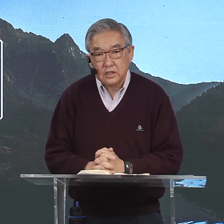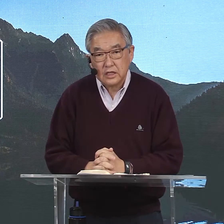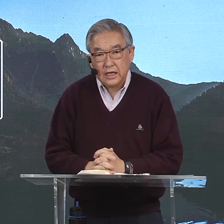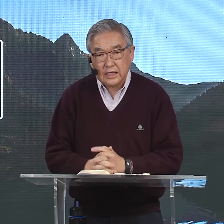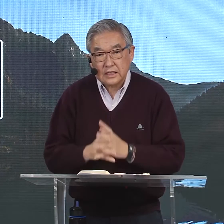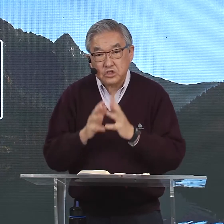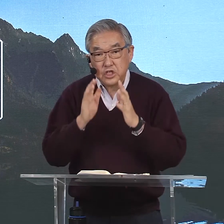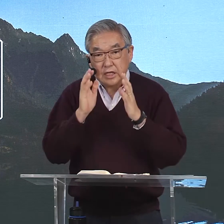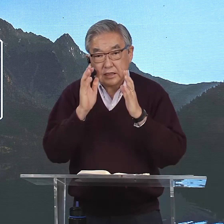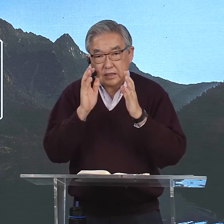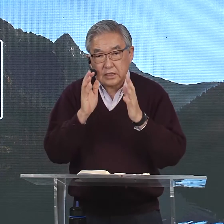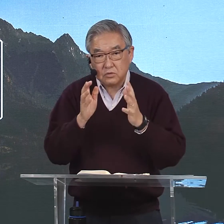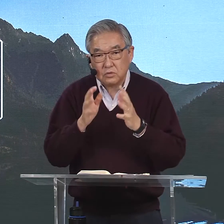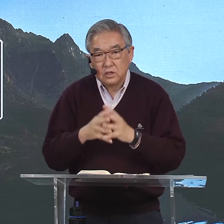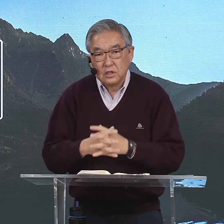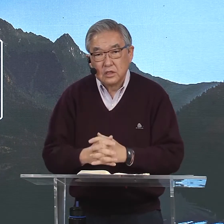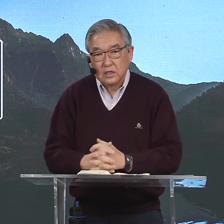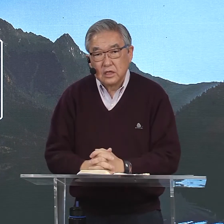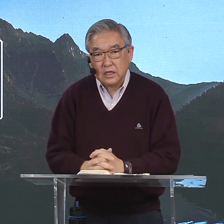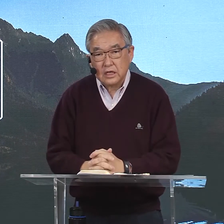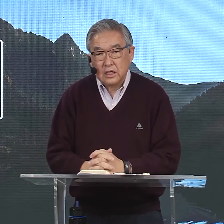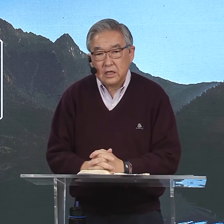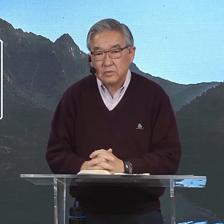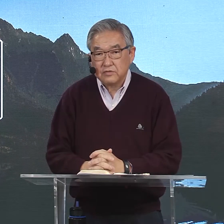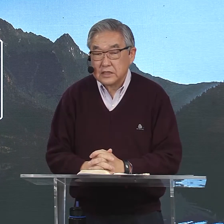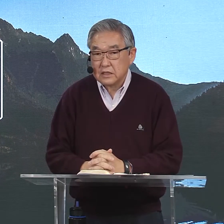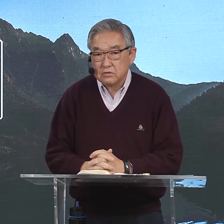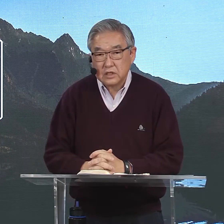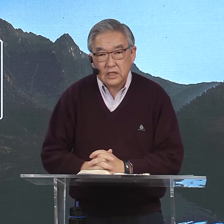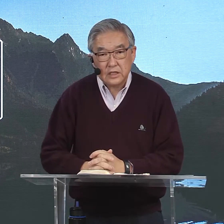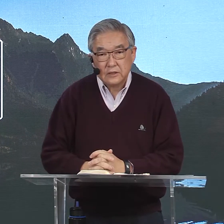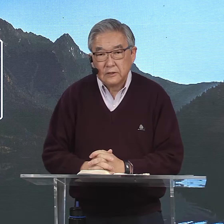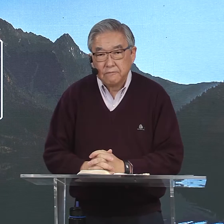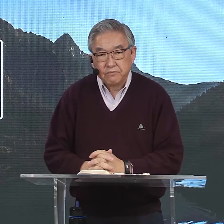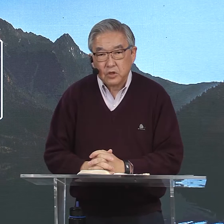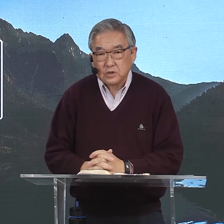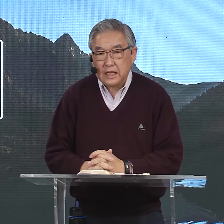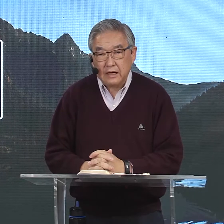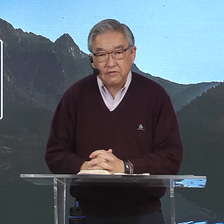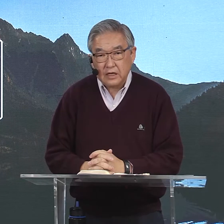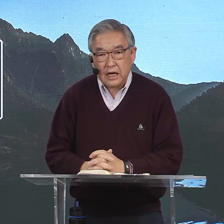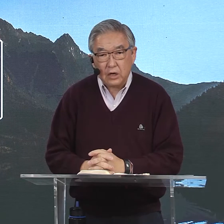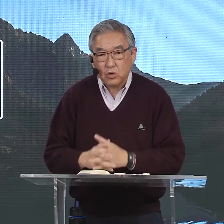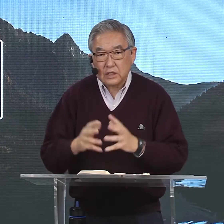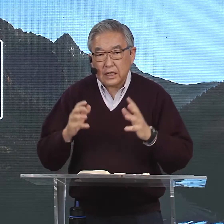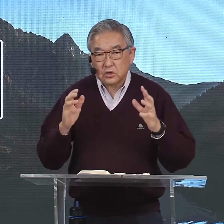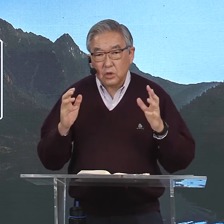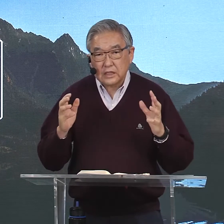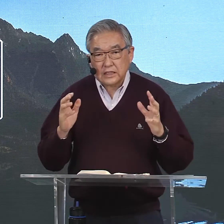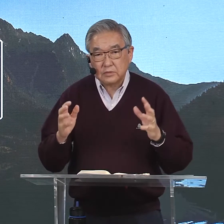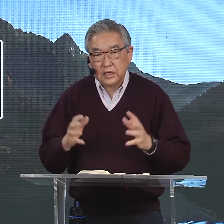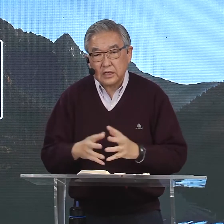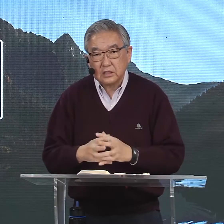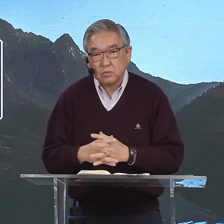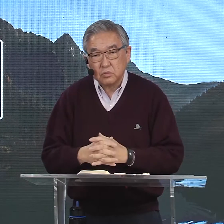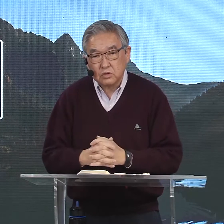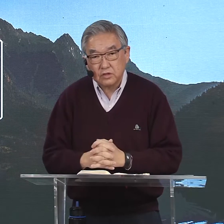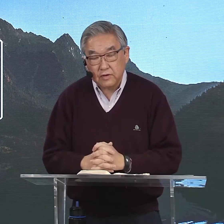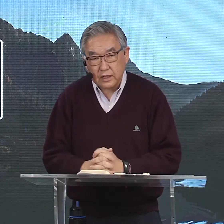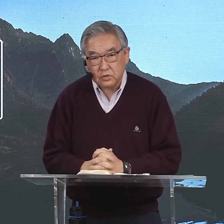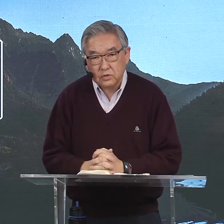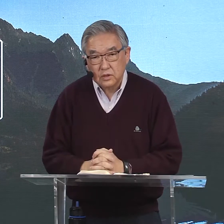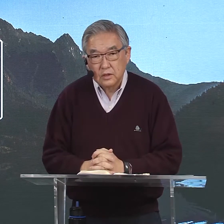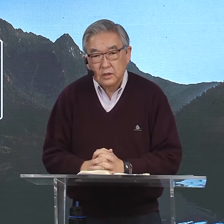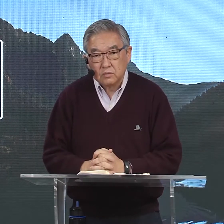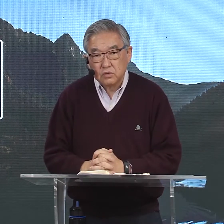governante essa direção a uma visão que nos leva a acordar todas as manhãs